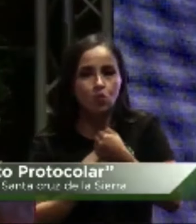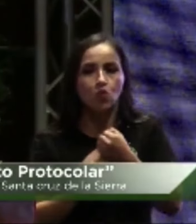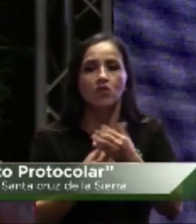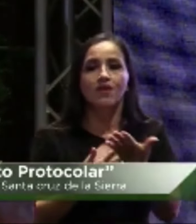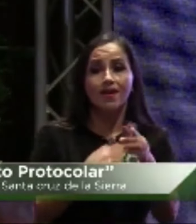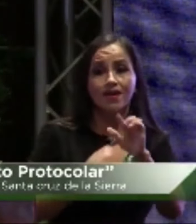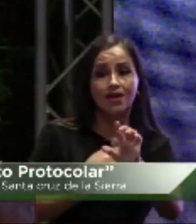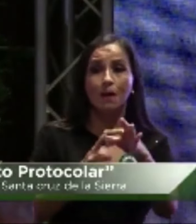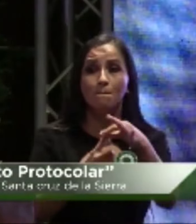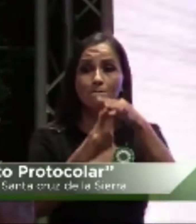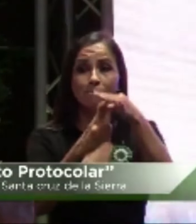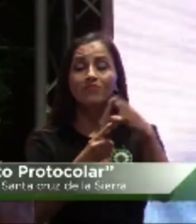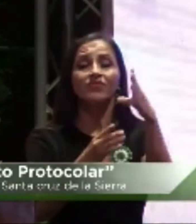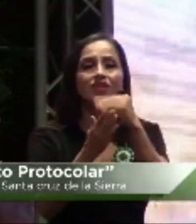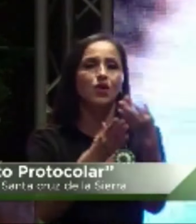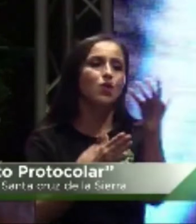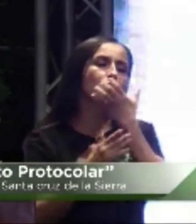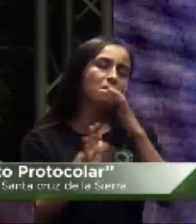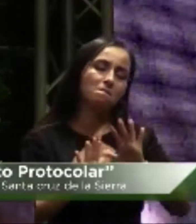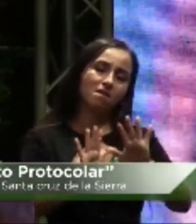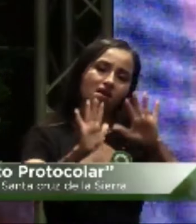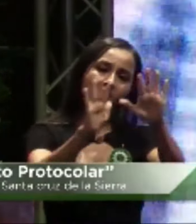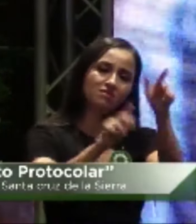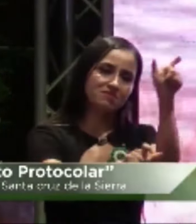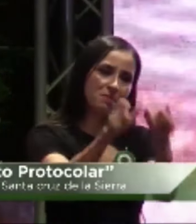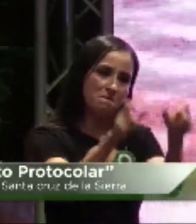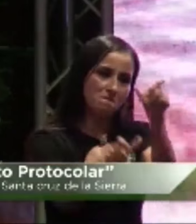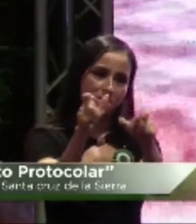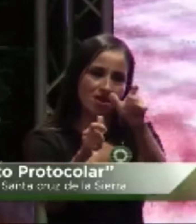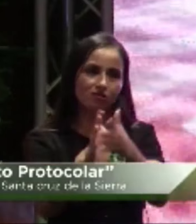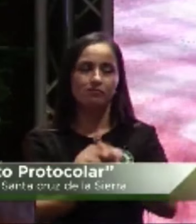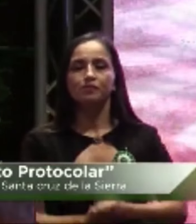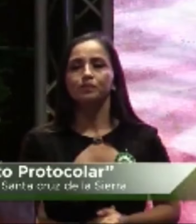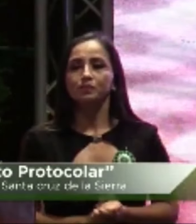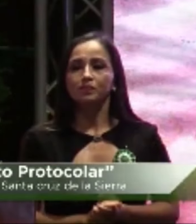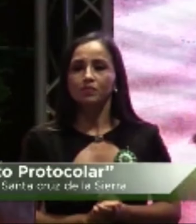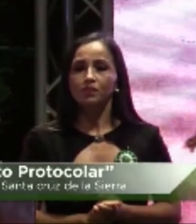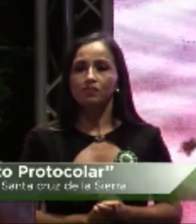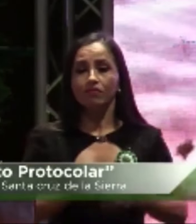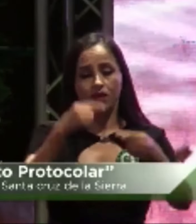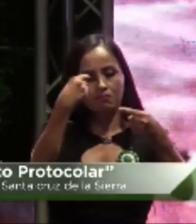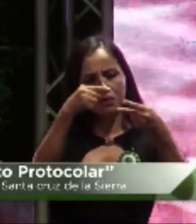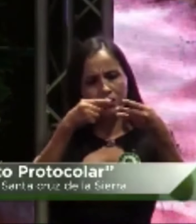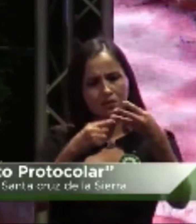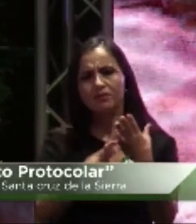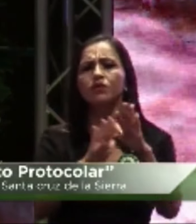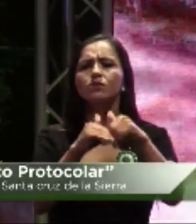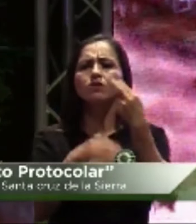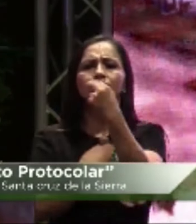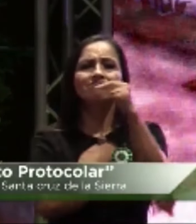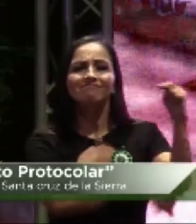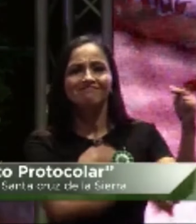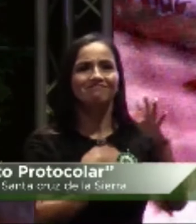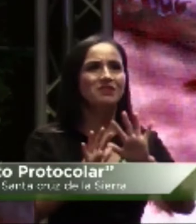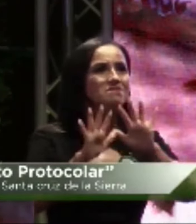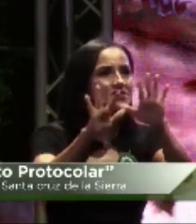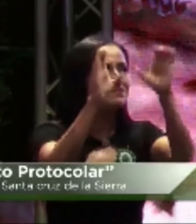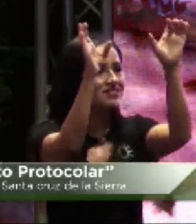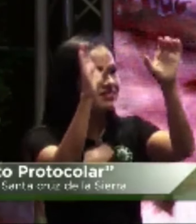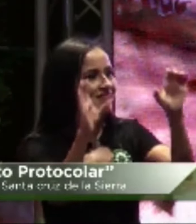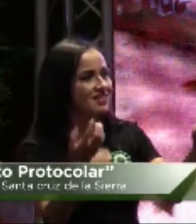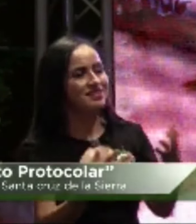todo esa mística admirable de toda su gente. Condiciones que sumadas a la naturaleza encantadora y de clima